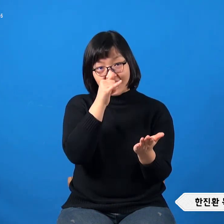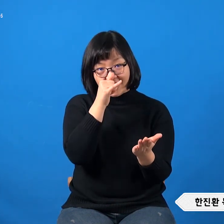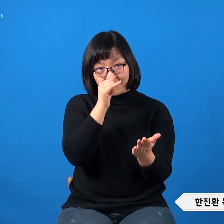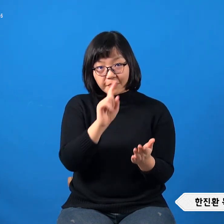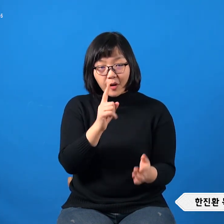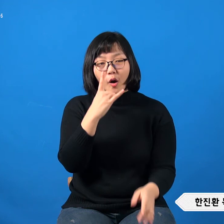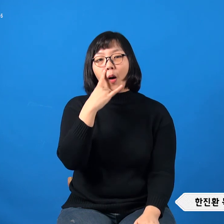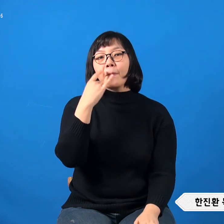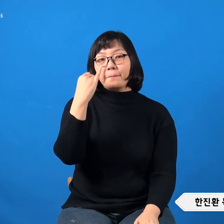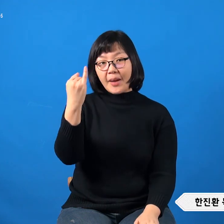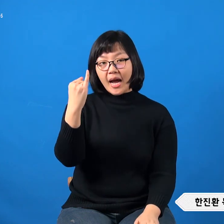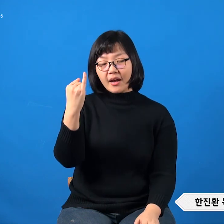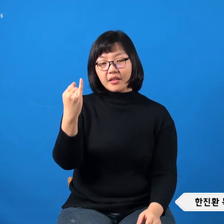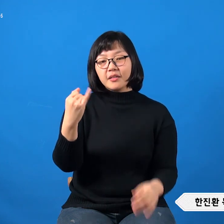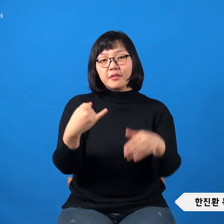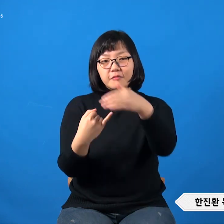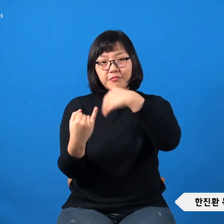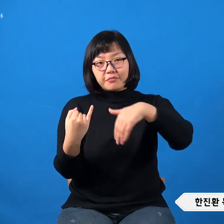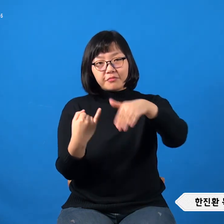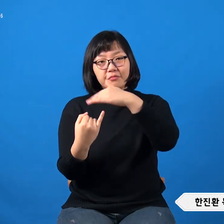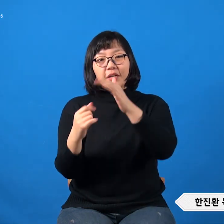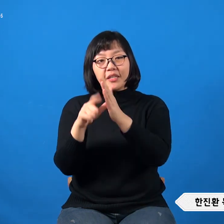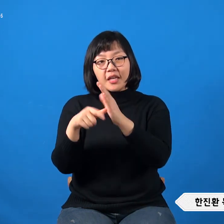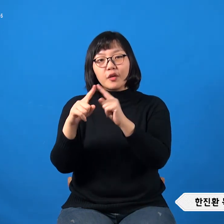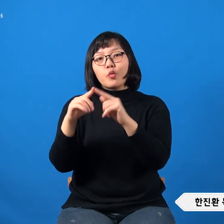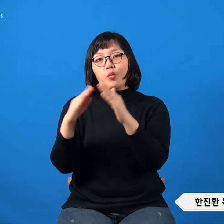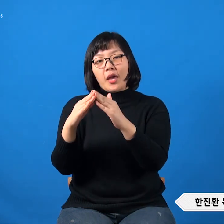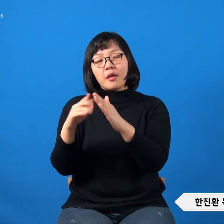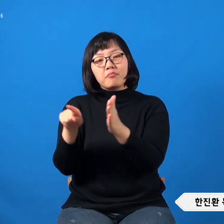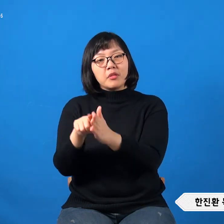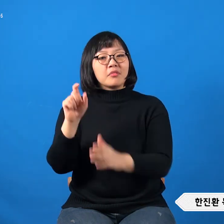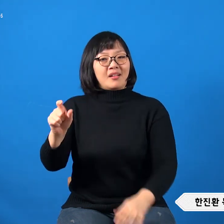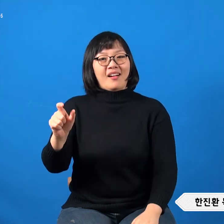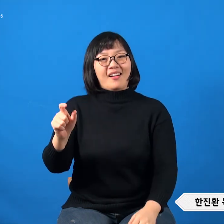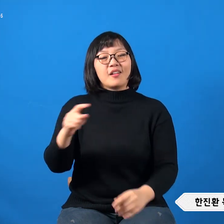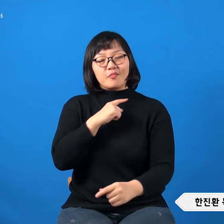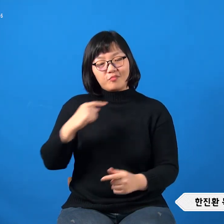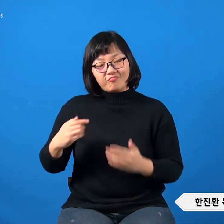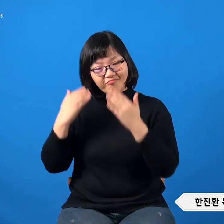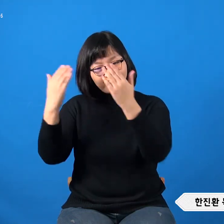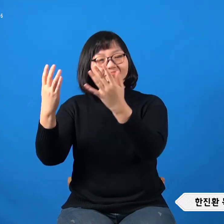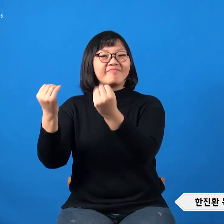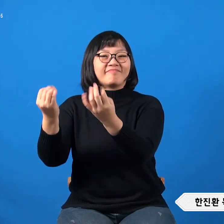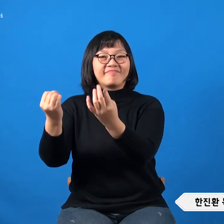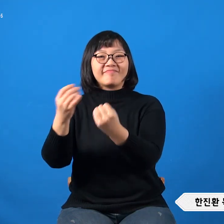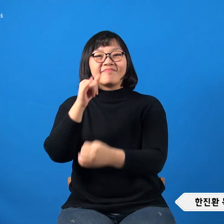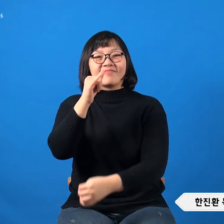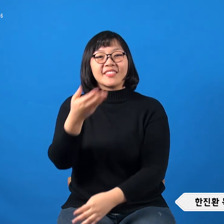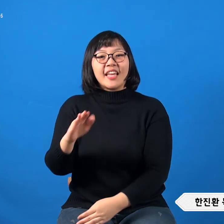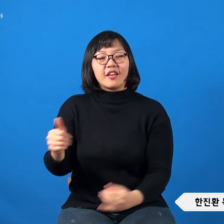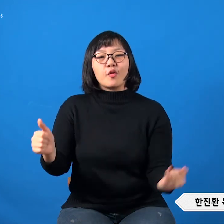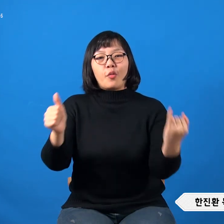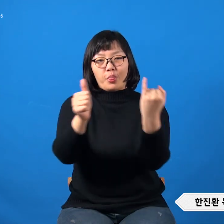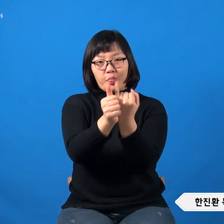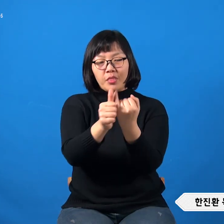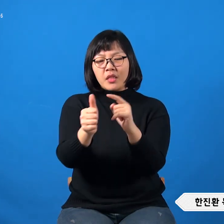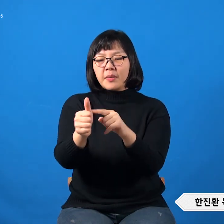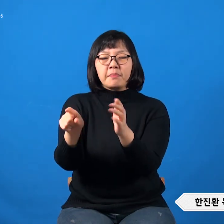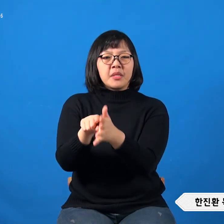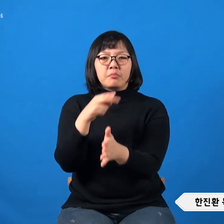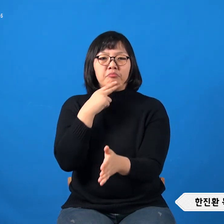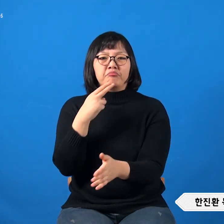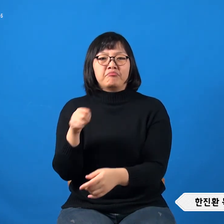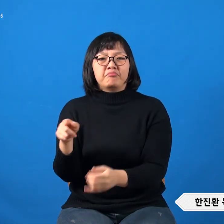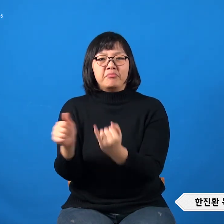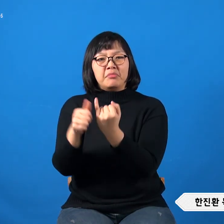전까지는 신앙생활도 잘하고 봉사도 잘하고 했답니다. 그런데 믿지 않는 남편과 결혼을 하면서